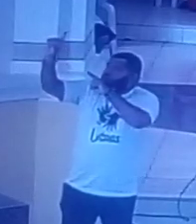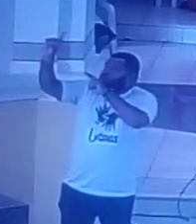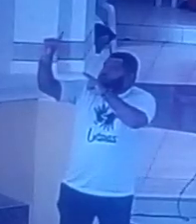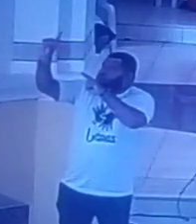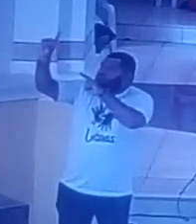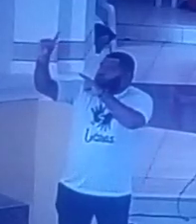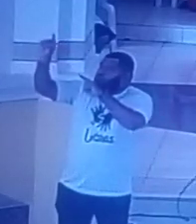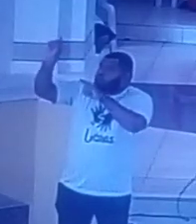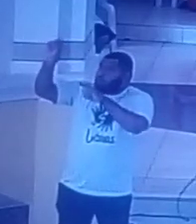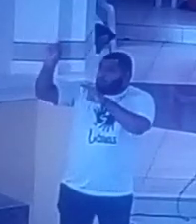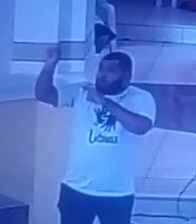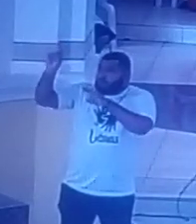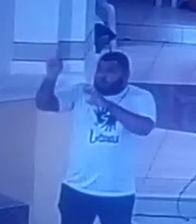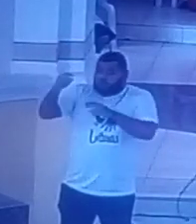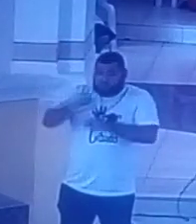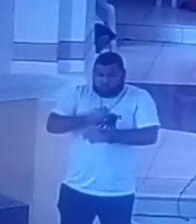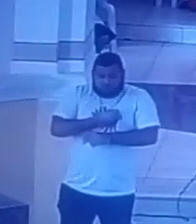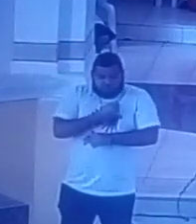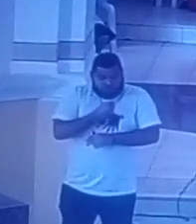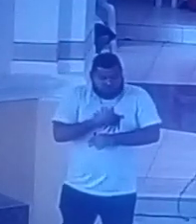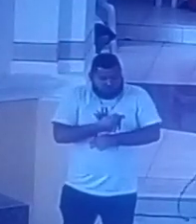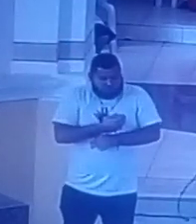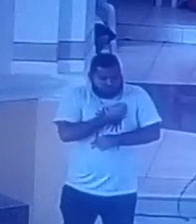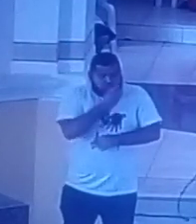habitais nos altos